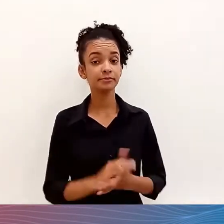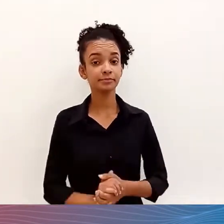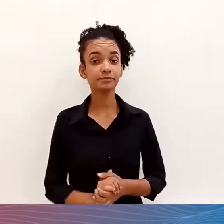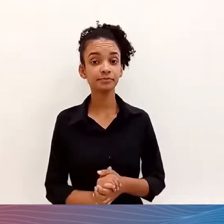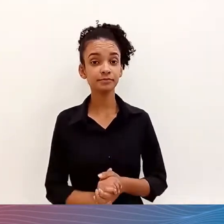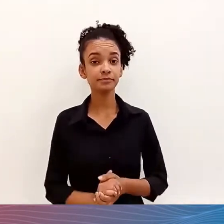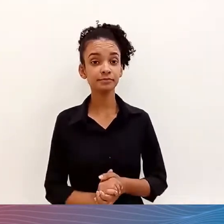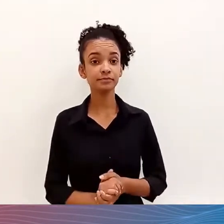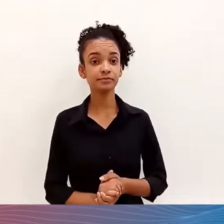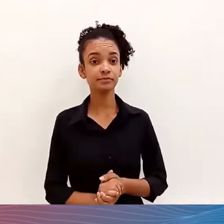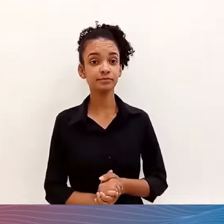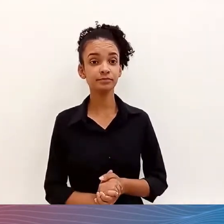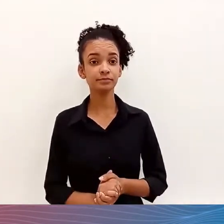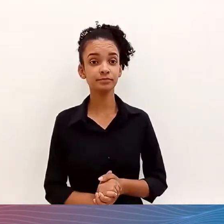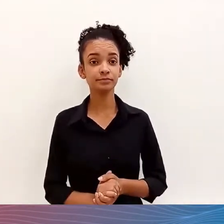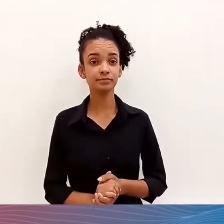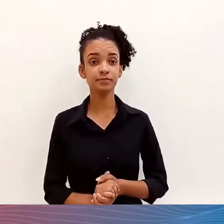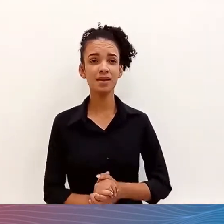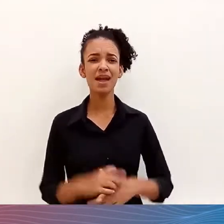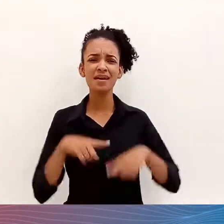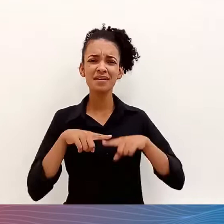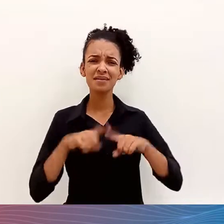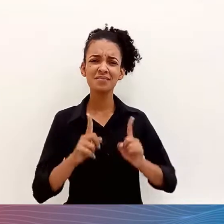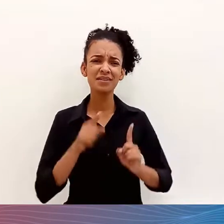mas aquela situação